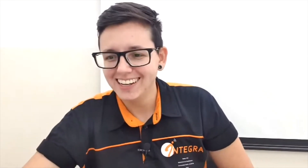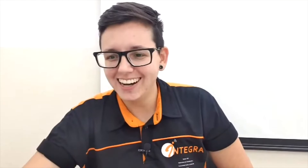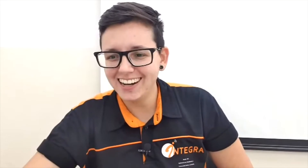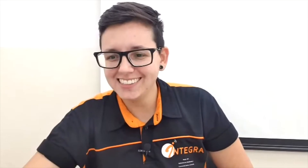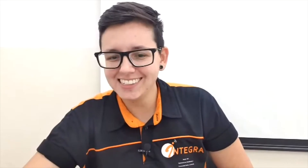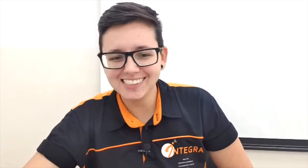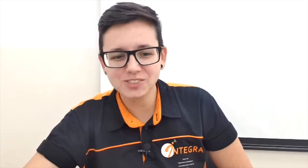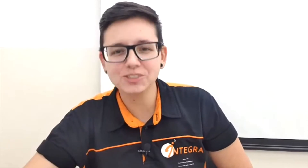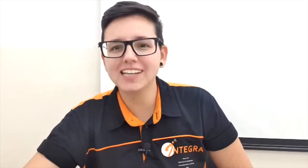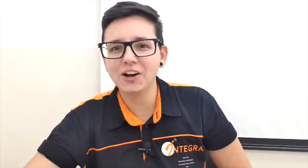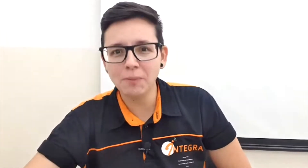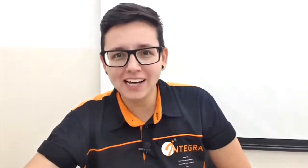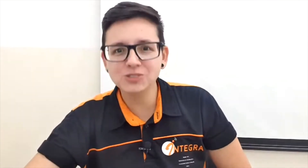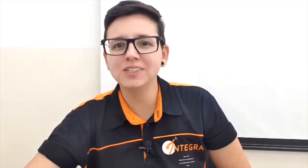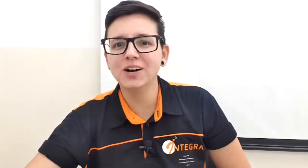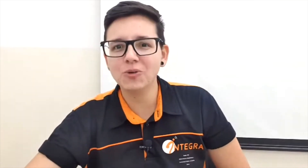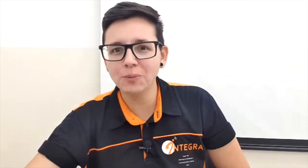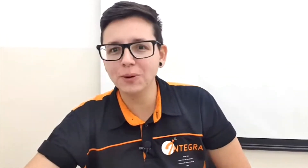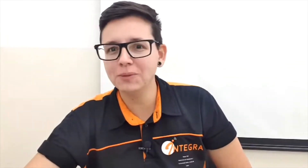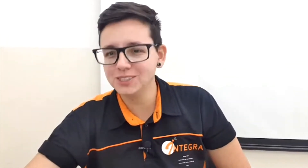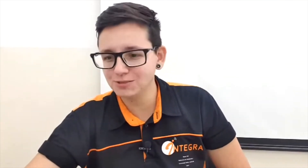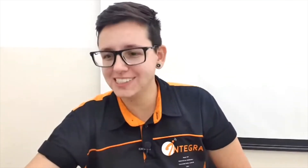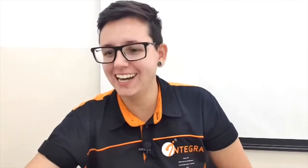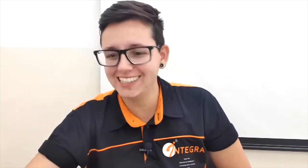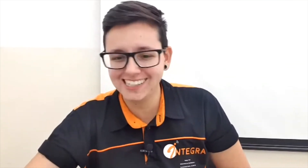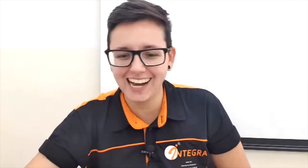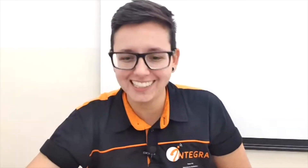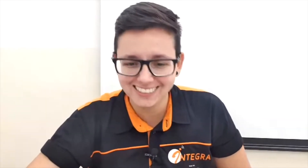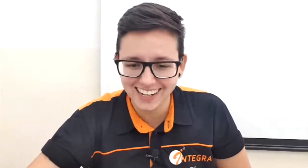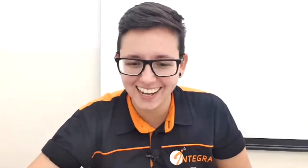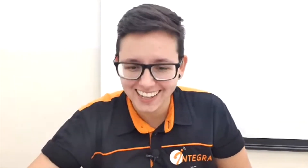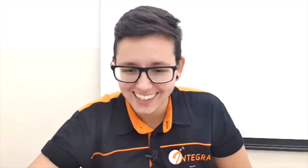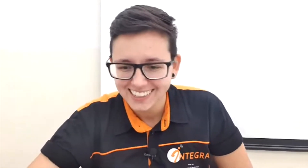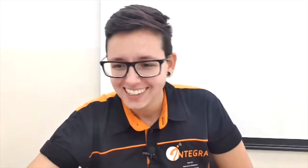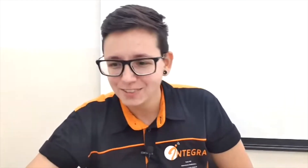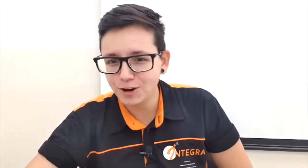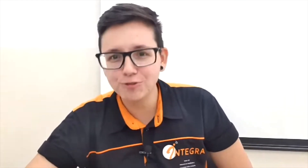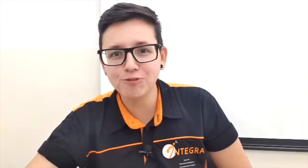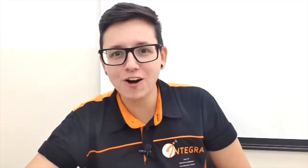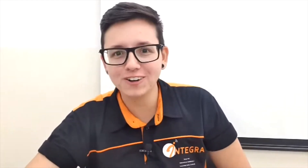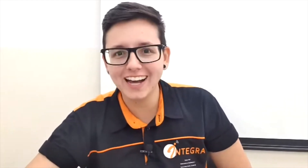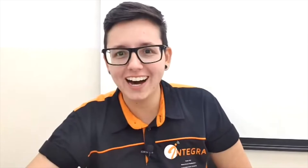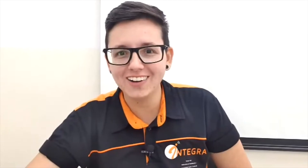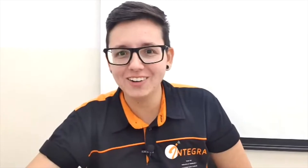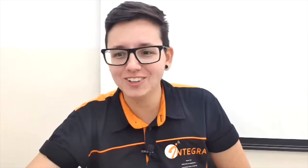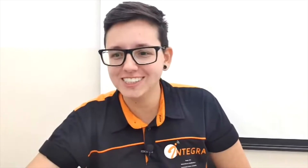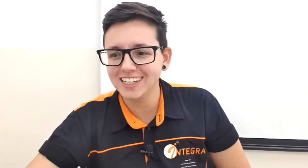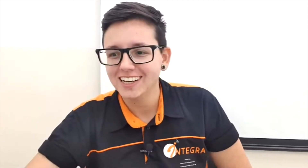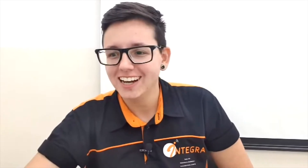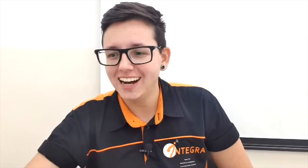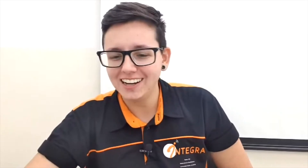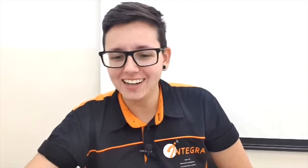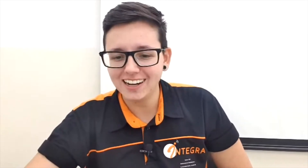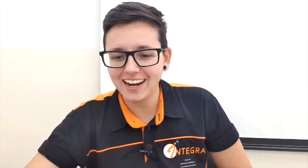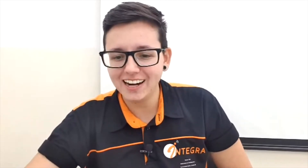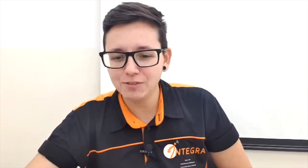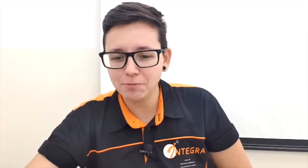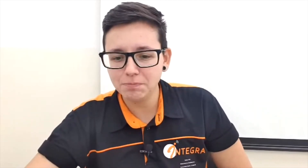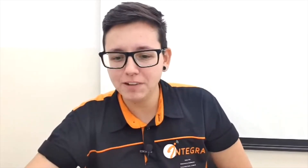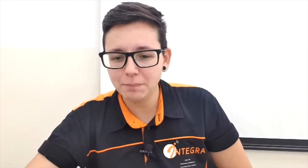Ai, gente, vocês gostaram mais do não compromisso oficializado, né? Foi o foco da aula hoje. A galera vai